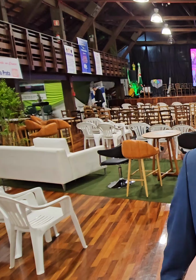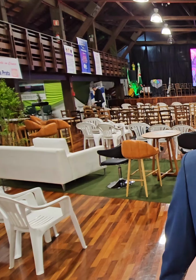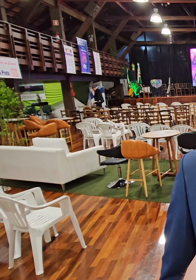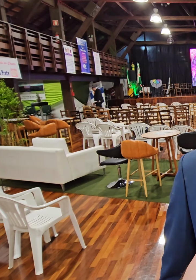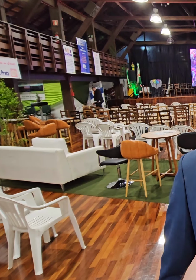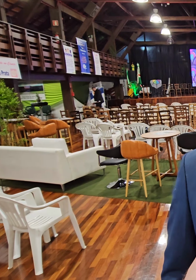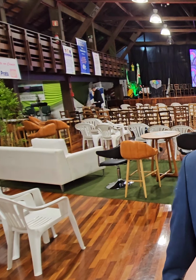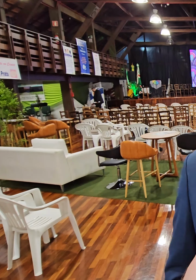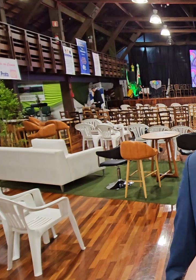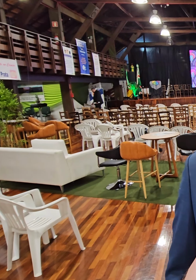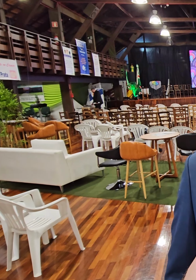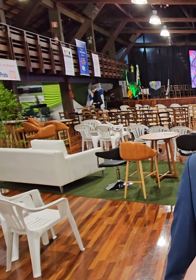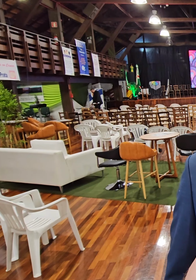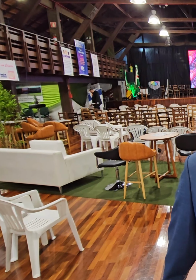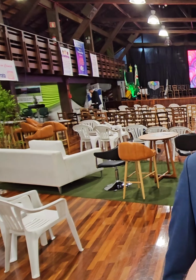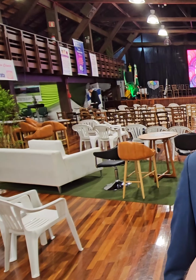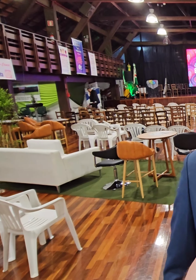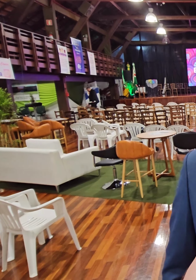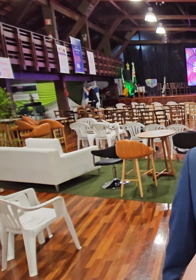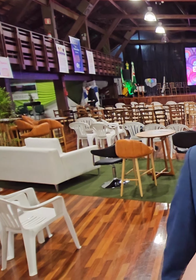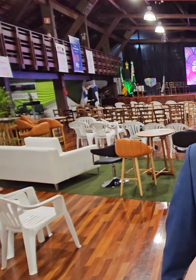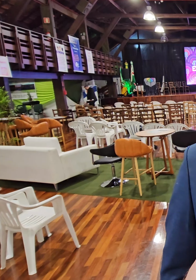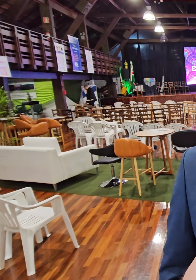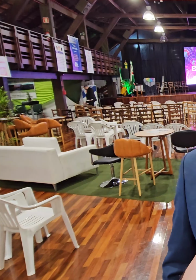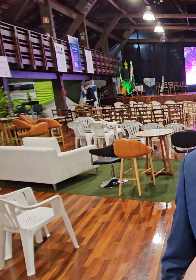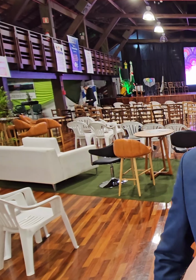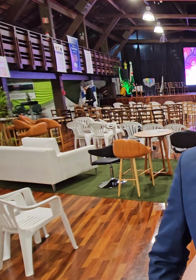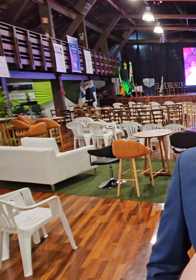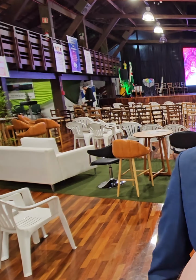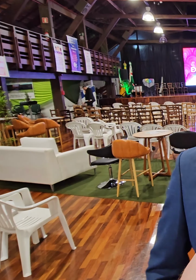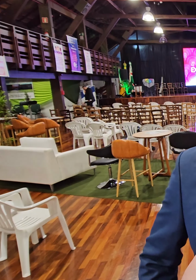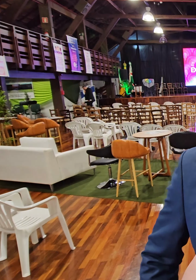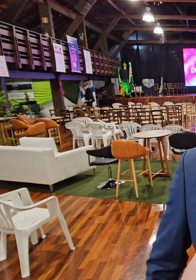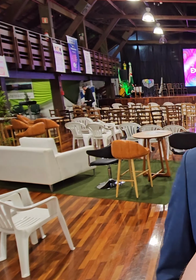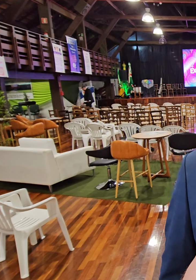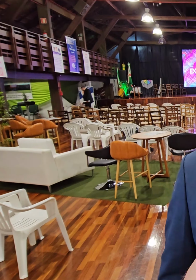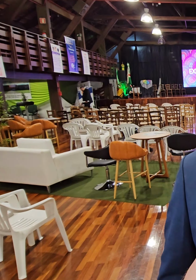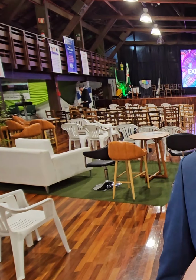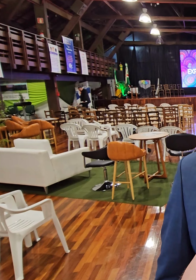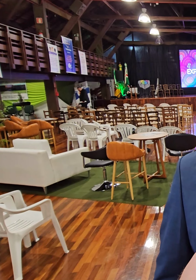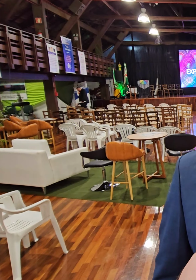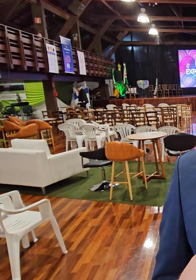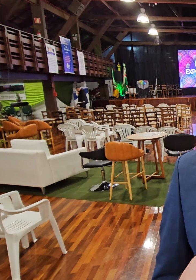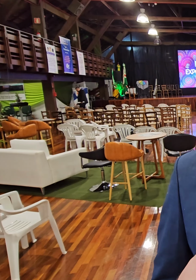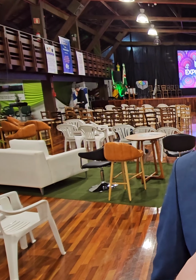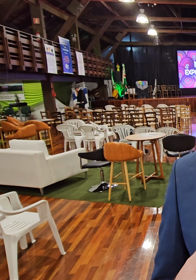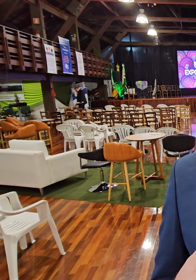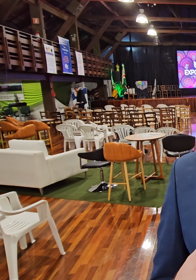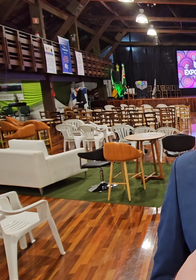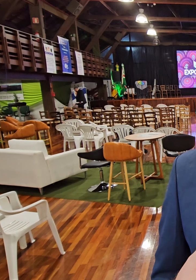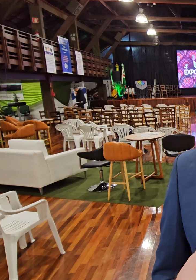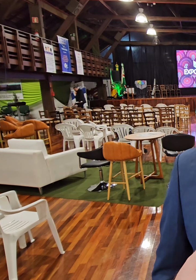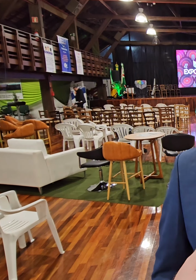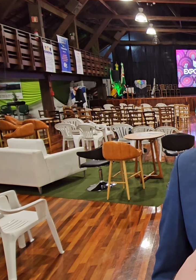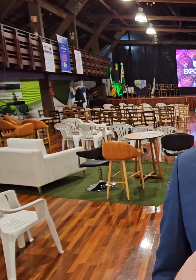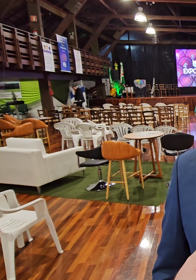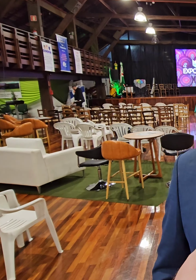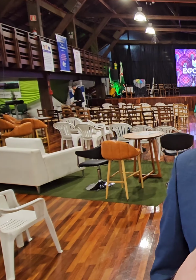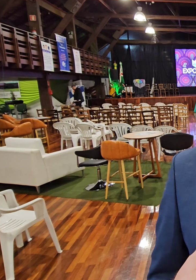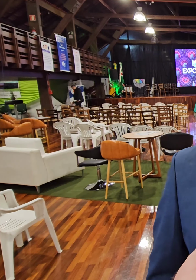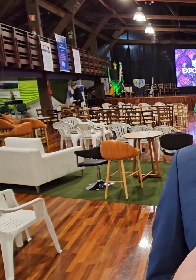tecnologia e inovação. A gente tem a parte da tela interativa, que o pessoal utiliza até nas faculdades de medicina para ver o corte